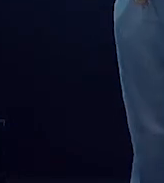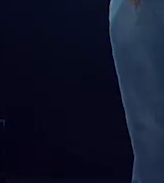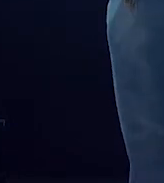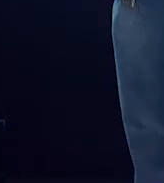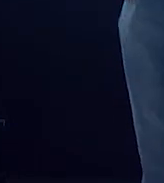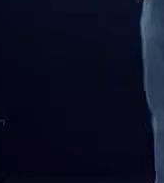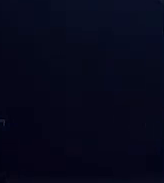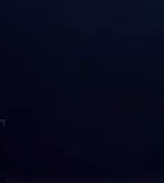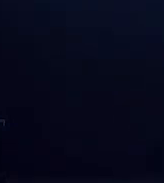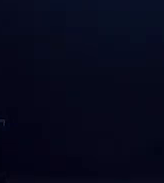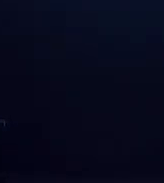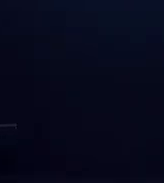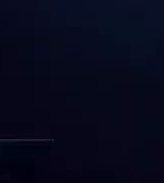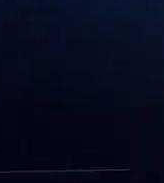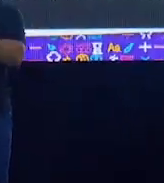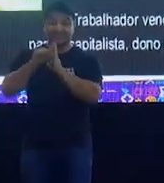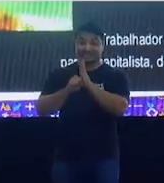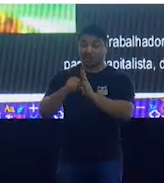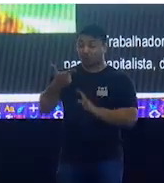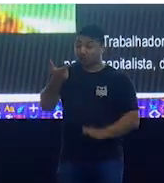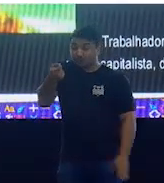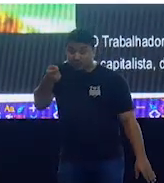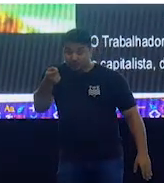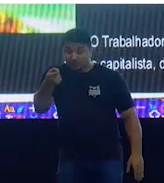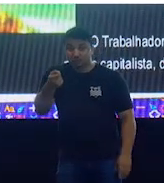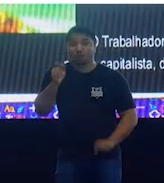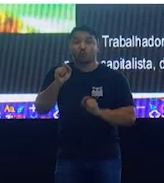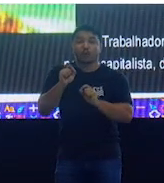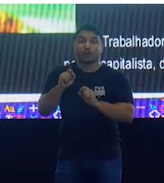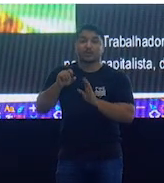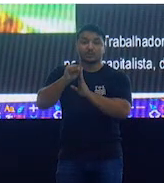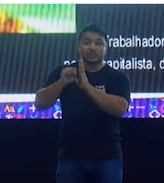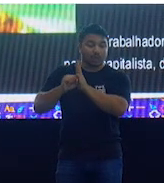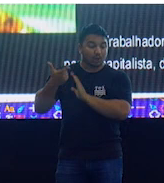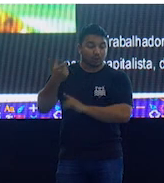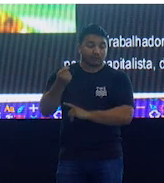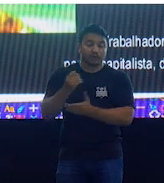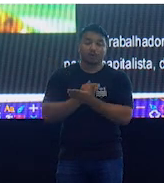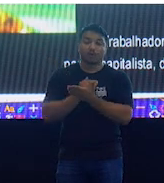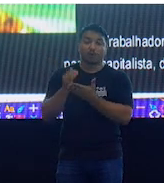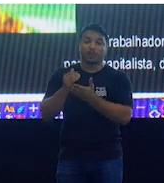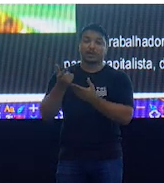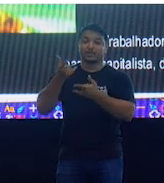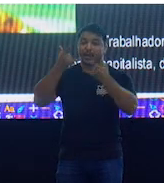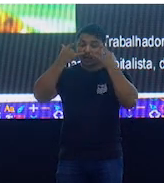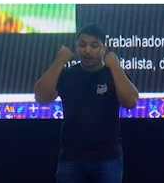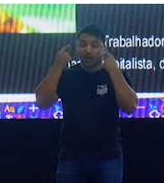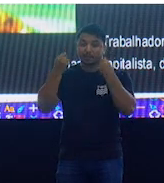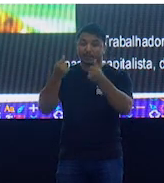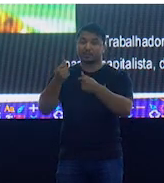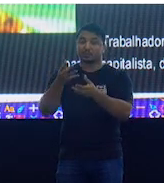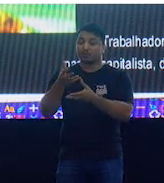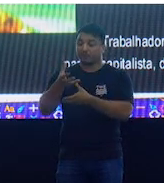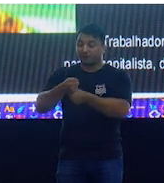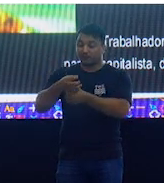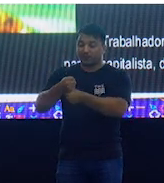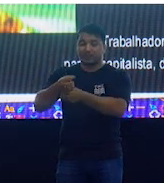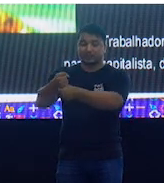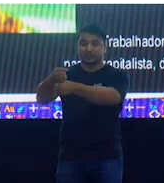A partir do século XX, o capitalismo entra numa nova fase. Ele passa a ser chamado de